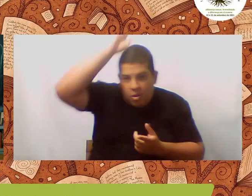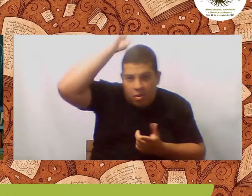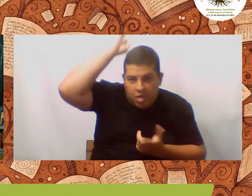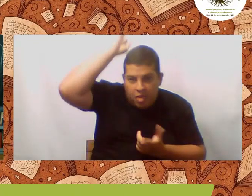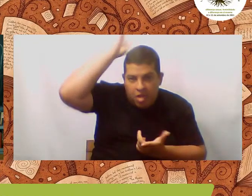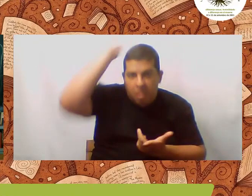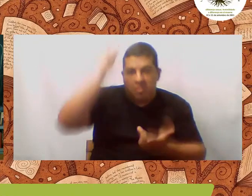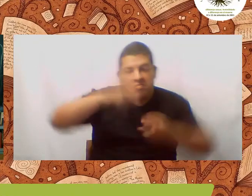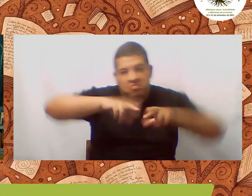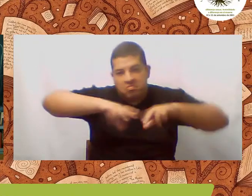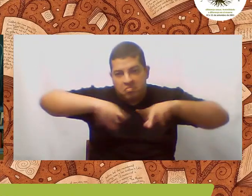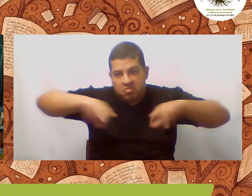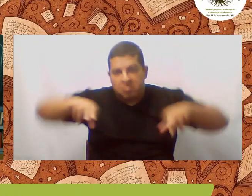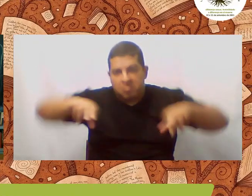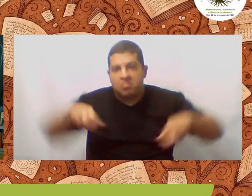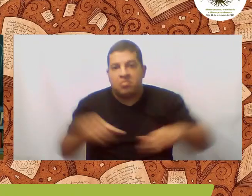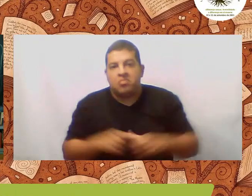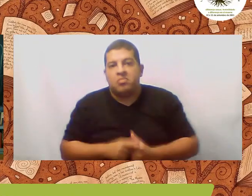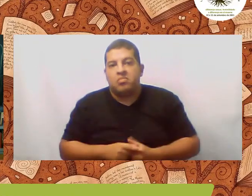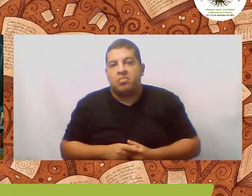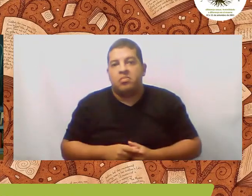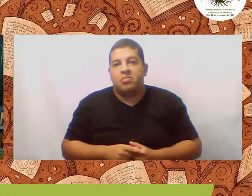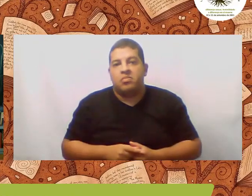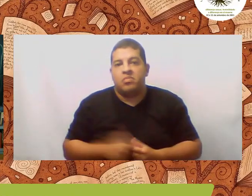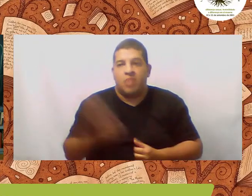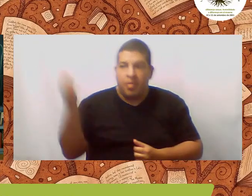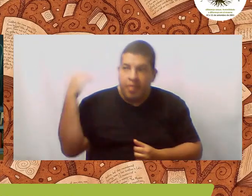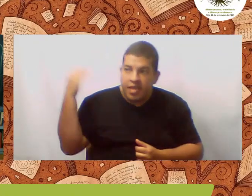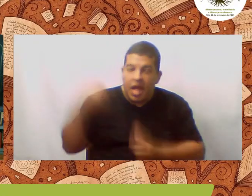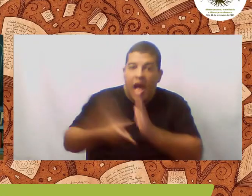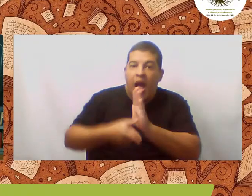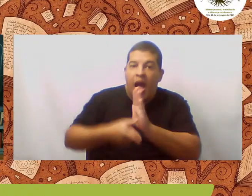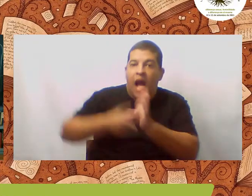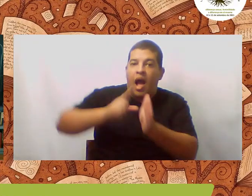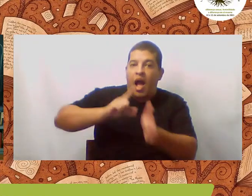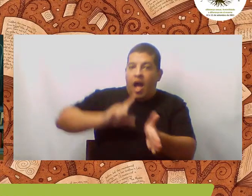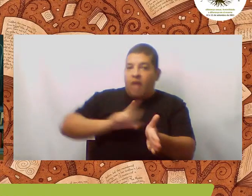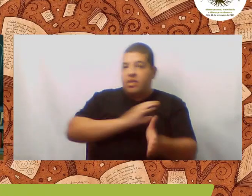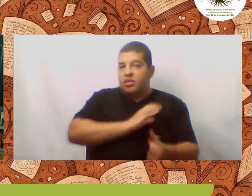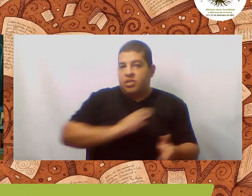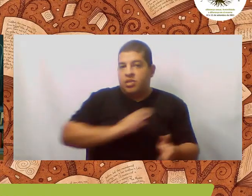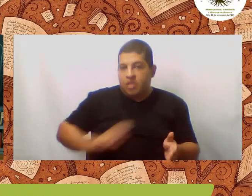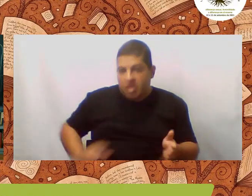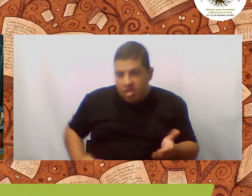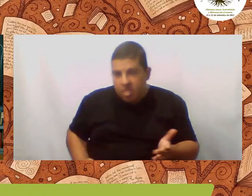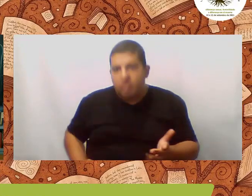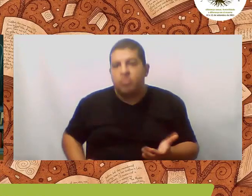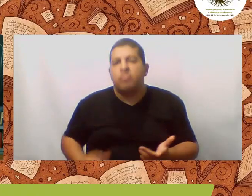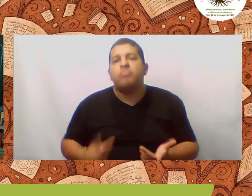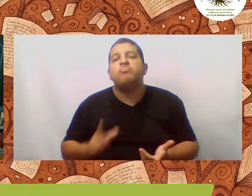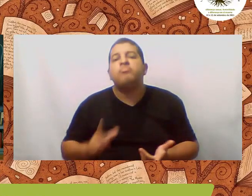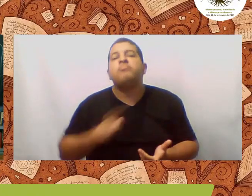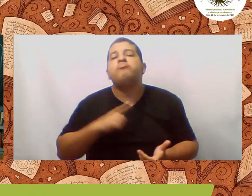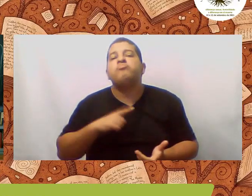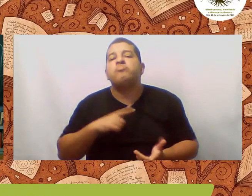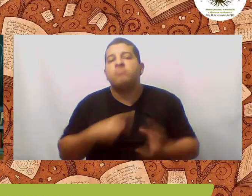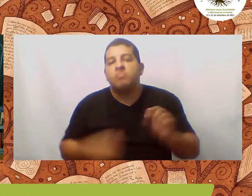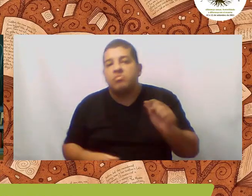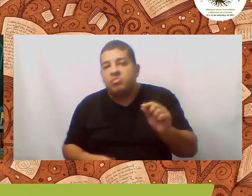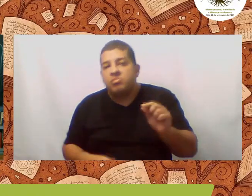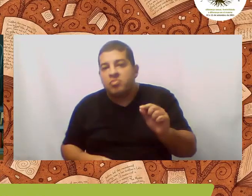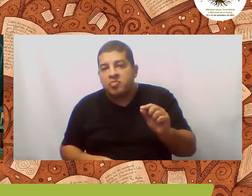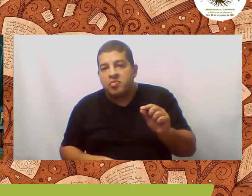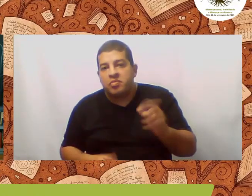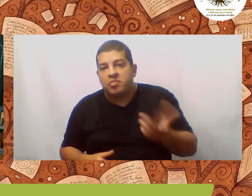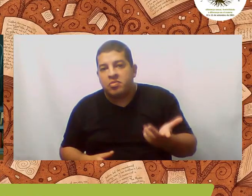todo esse mundo pré-cristão, né, o que nós tínhamos, né, mas mesmo no